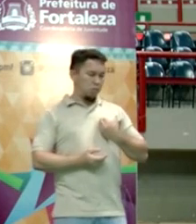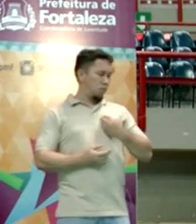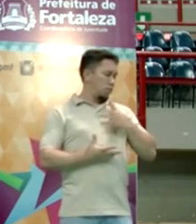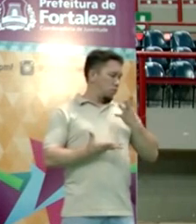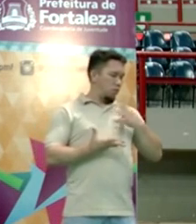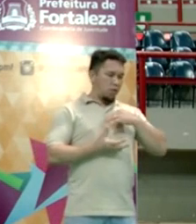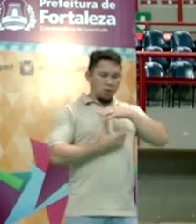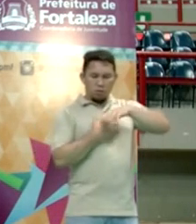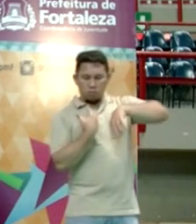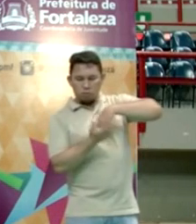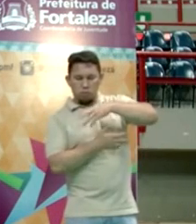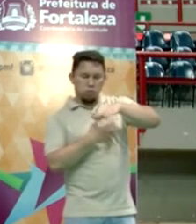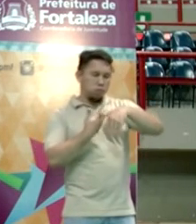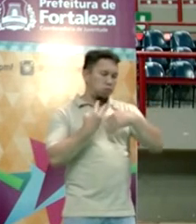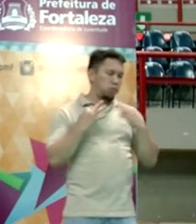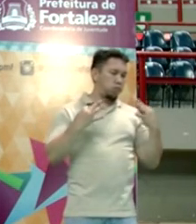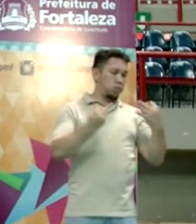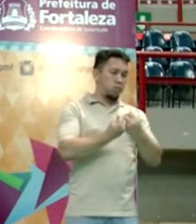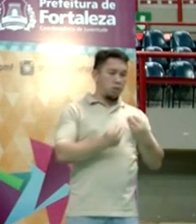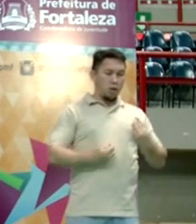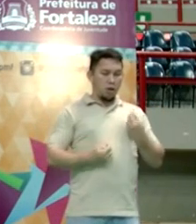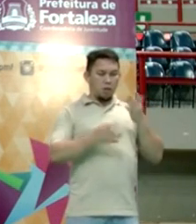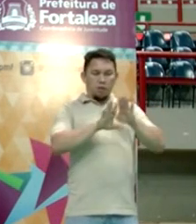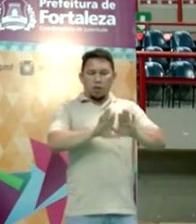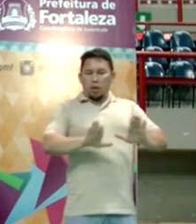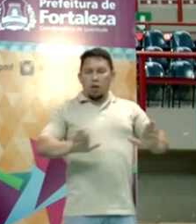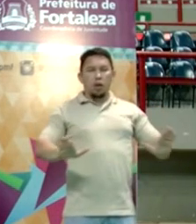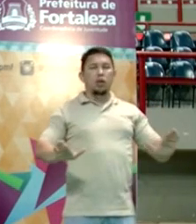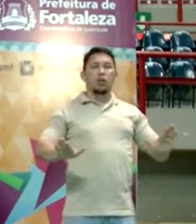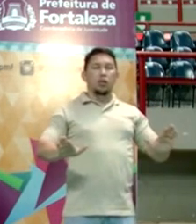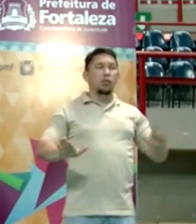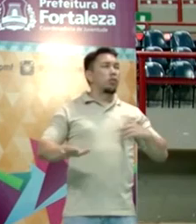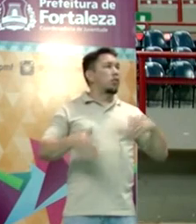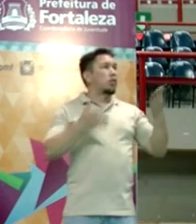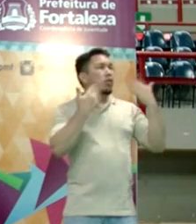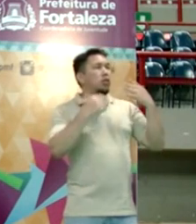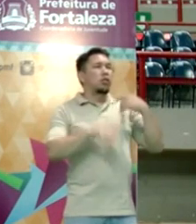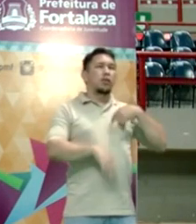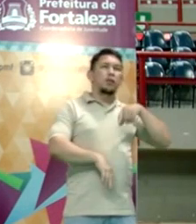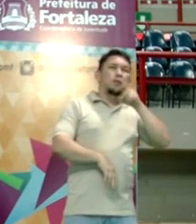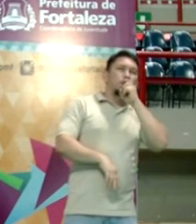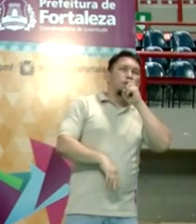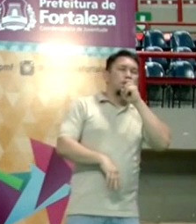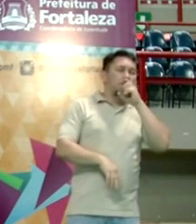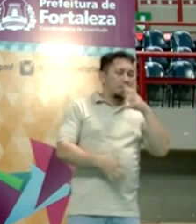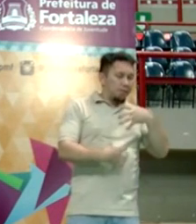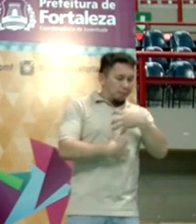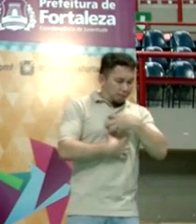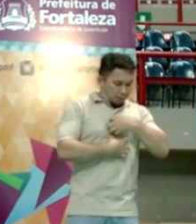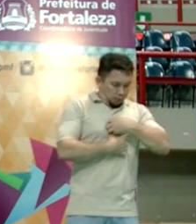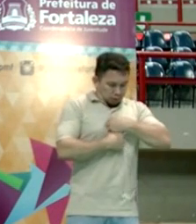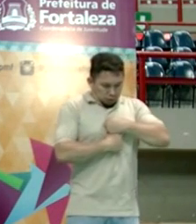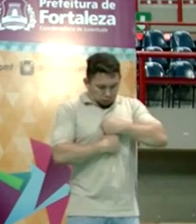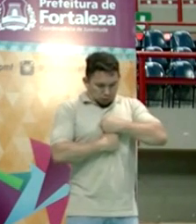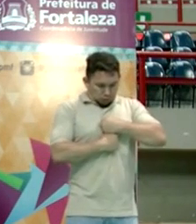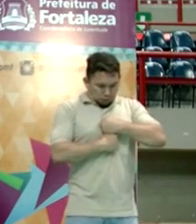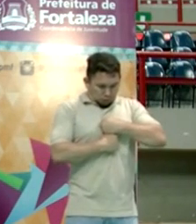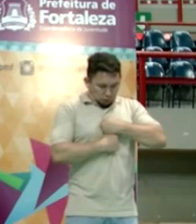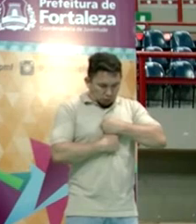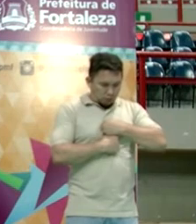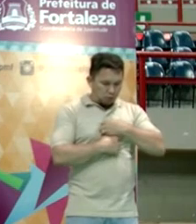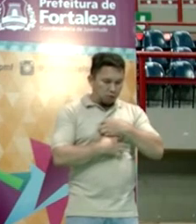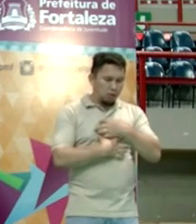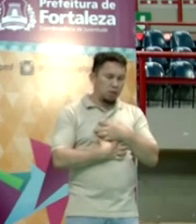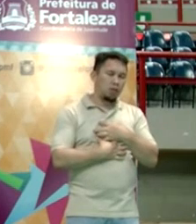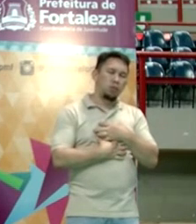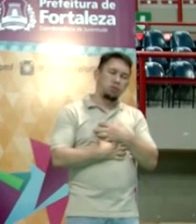tudo. A vida é assim. Esquenta, esfria, aperta e daí